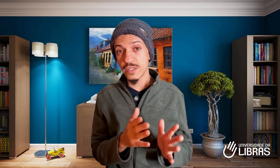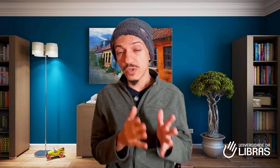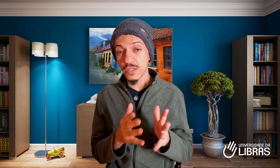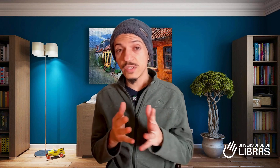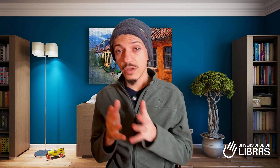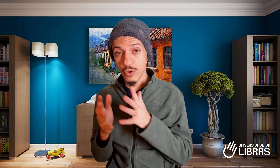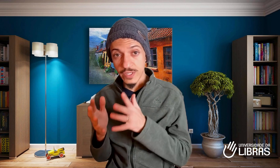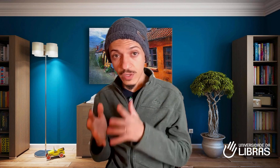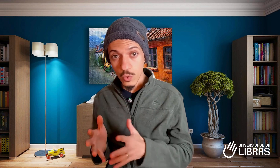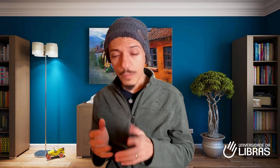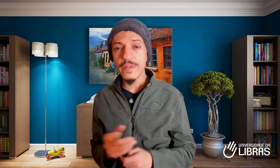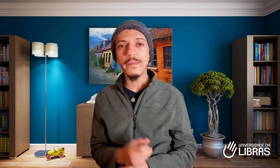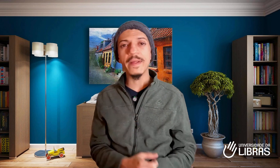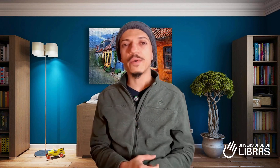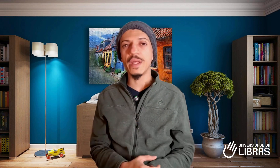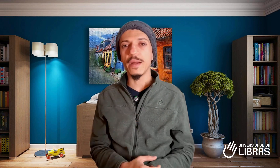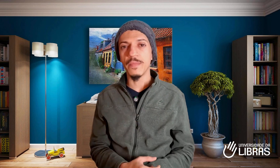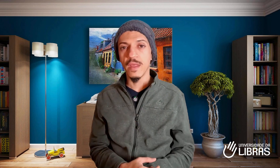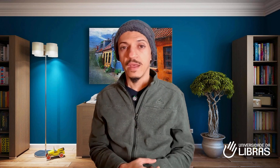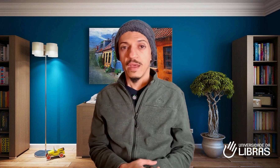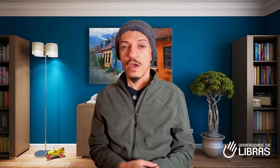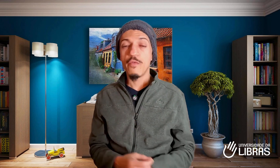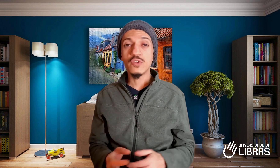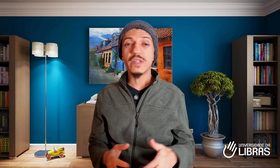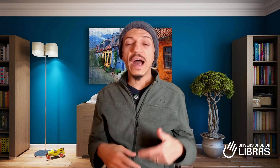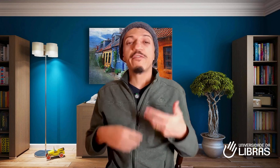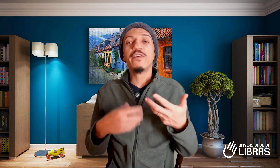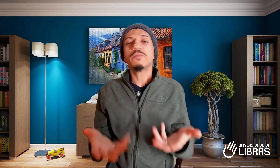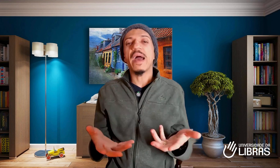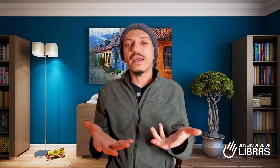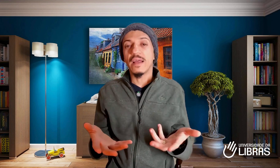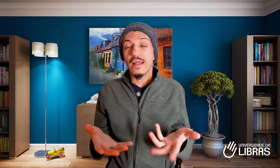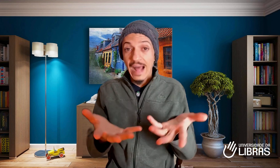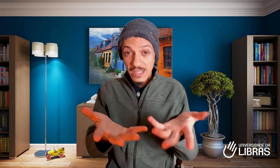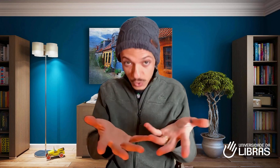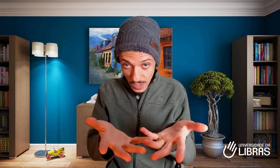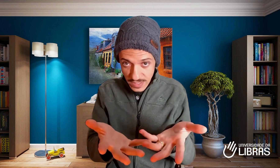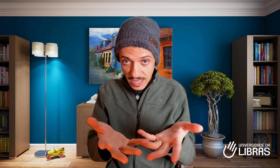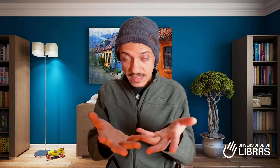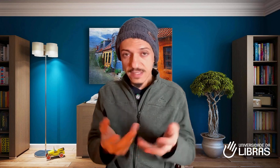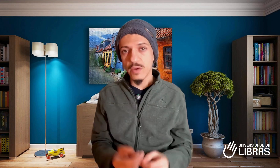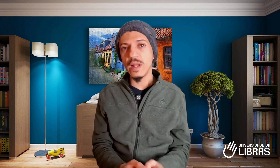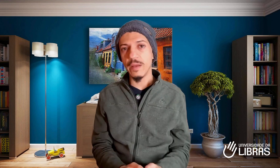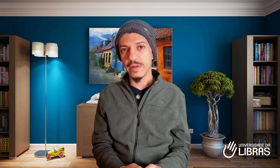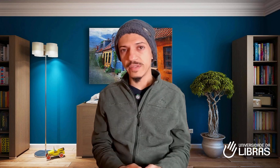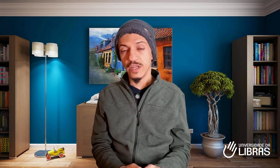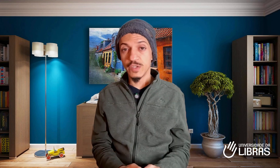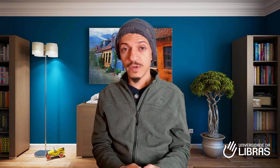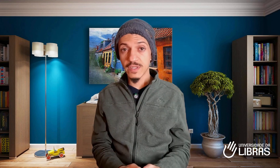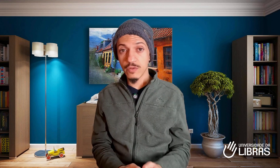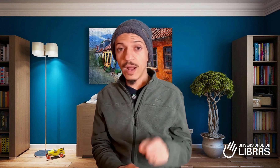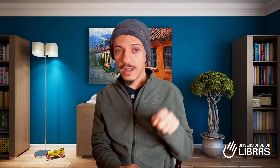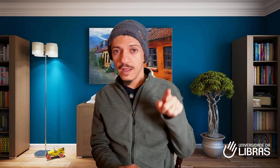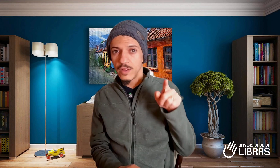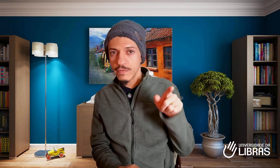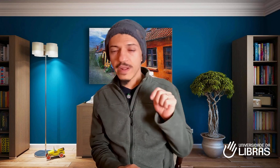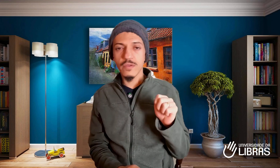nossas reuniões em grupo da mentoria, eu vou te dar feedback da sua sinalização em Libras, te mostrando, olha, estou vendo aqui o seu